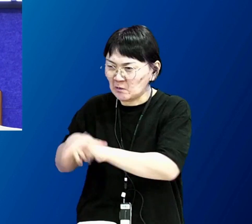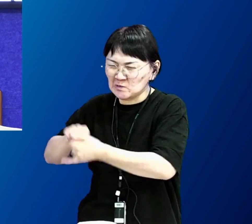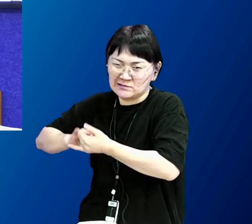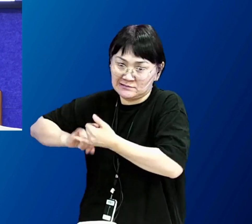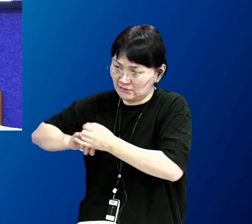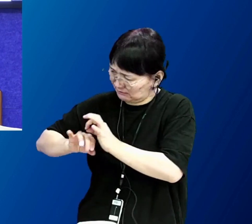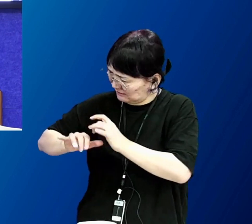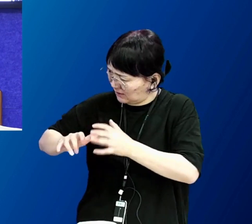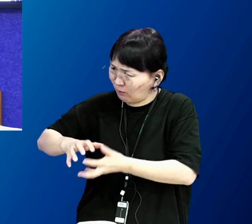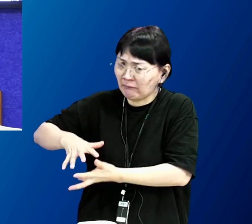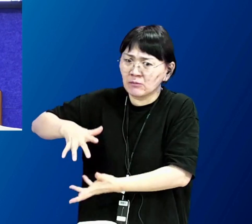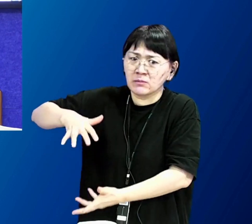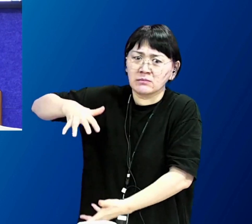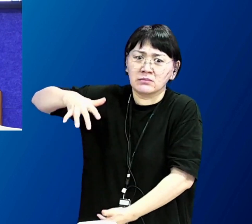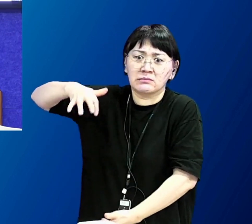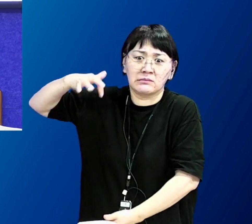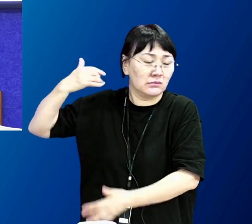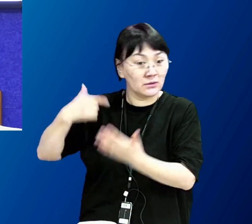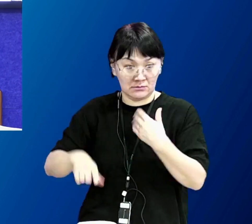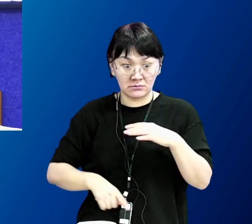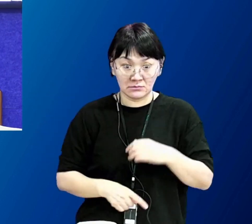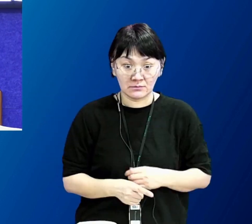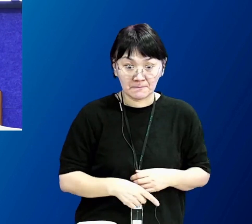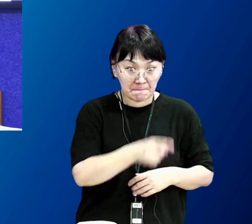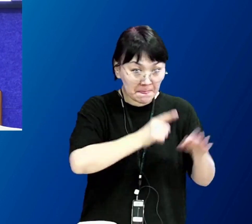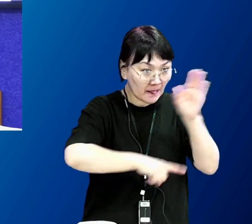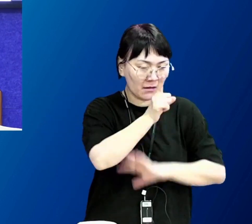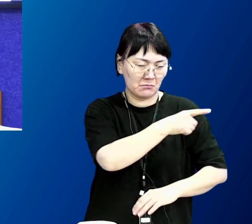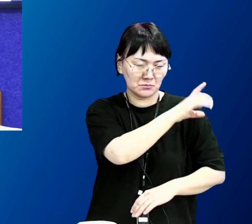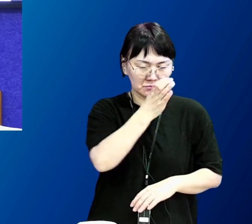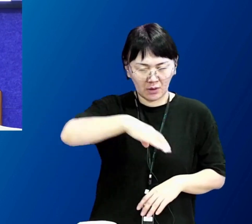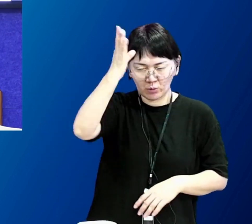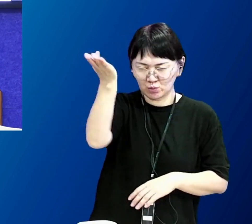Соломоны сэтгэл эхнээсээ харь үндэснүүдийг бүгдийг нь хайрлааг.